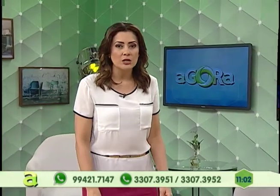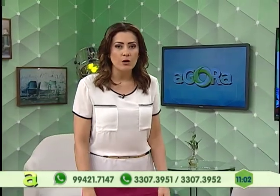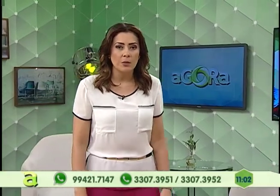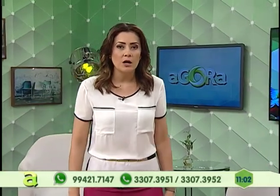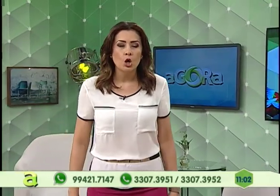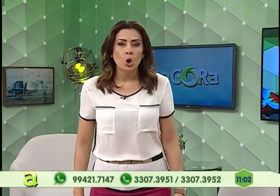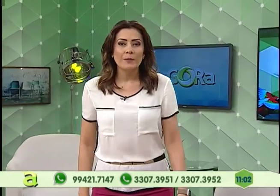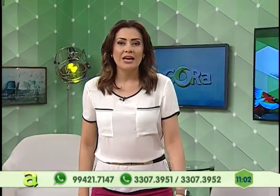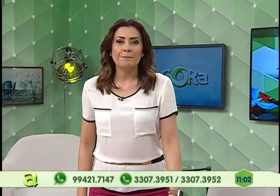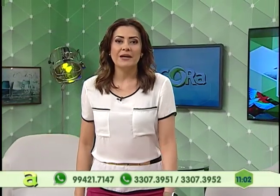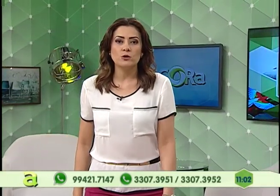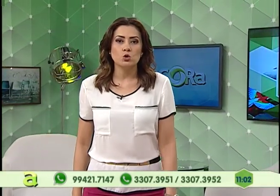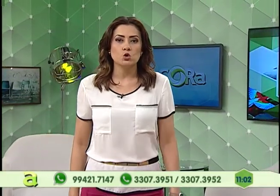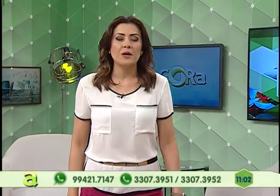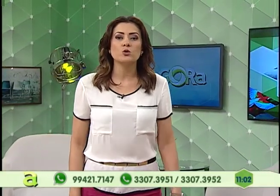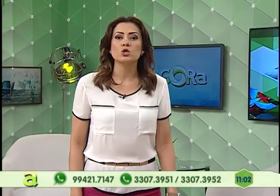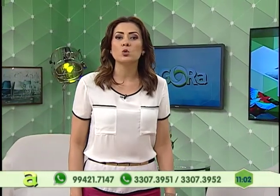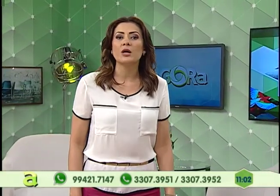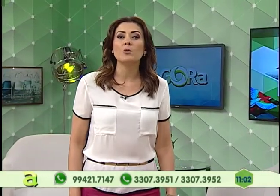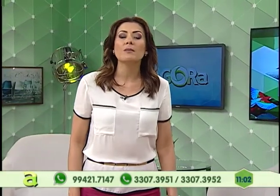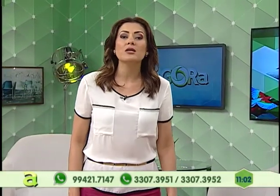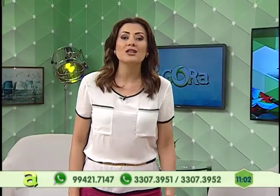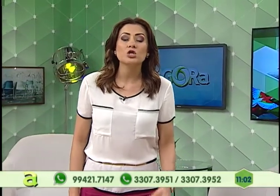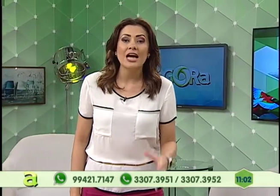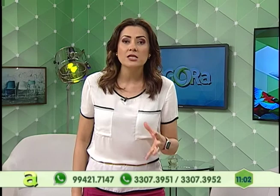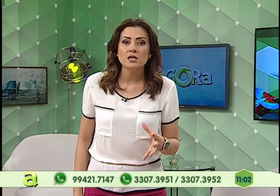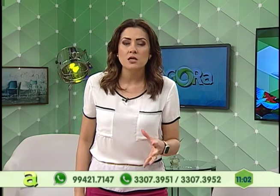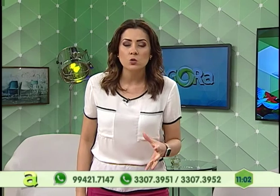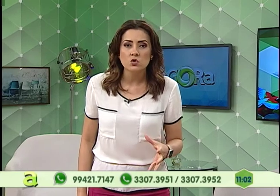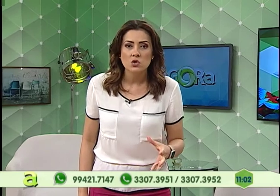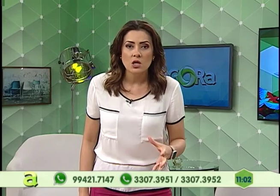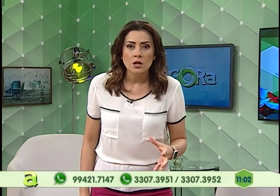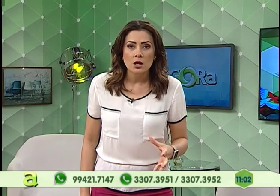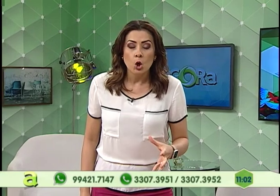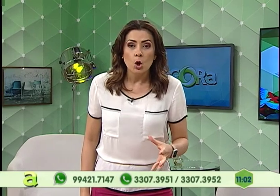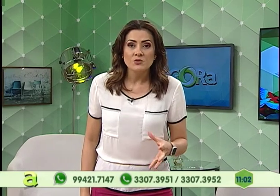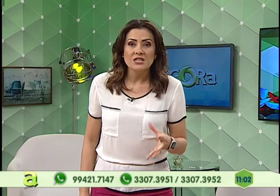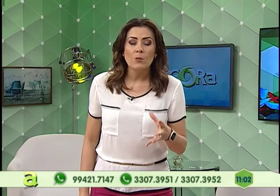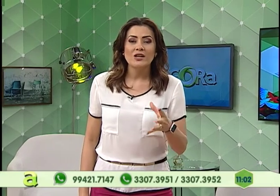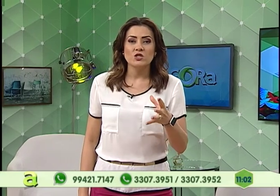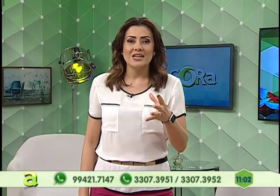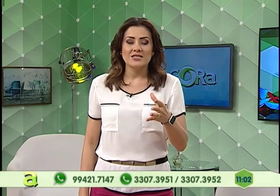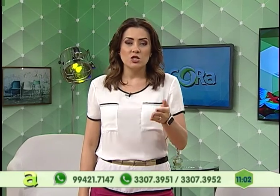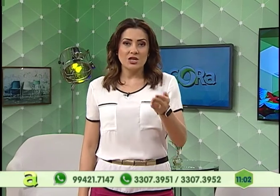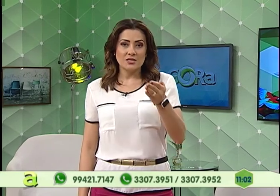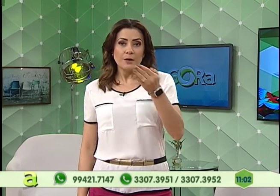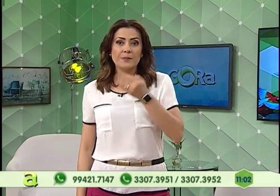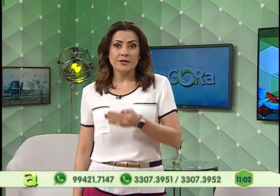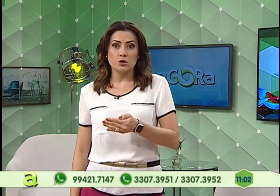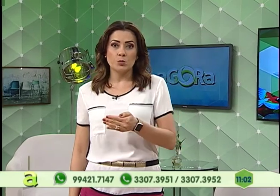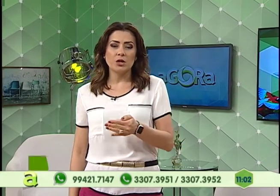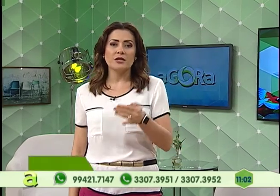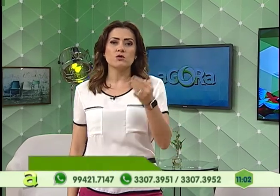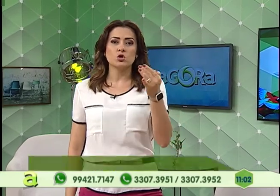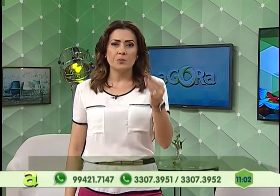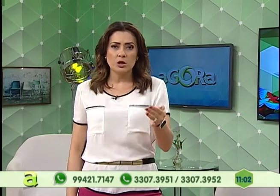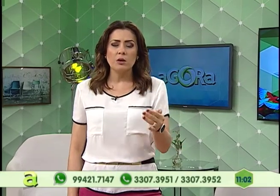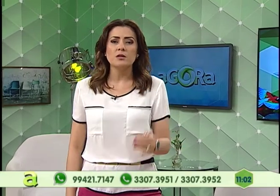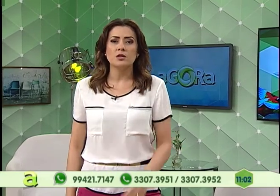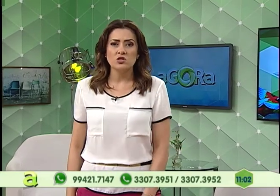Tarumã, o homem é preso, suspeito de estuprar uma menina de 10 anos. Como se não bastasse ele já ser preso porque estava estuprando uma menina de